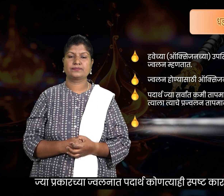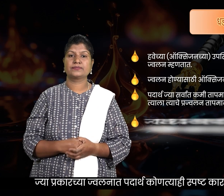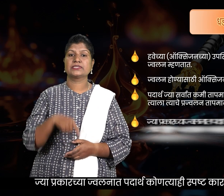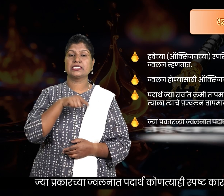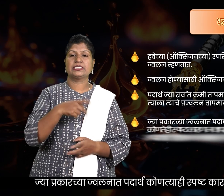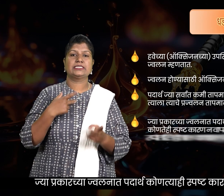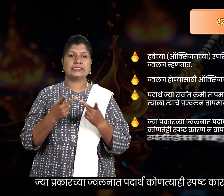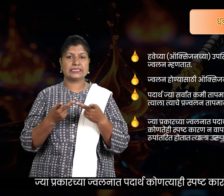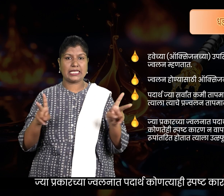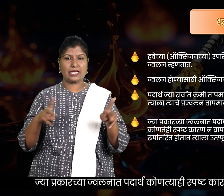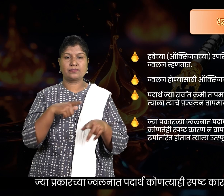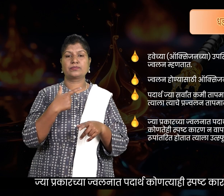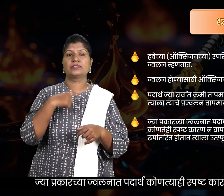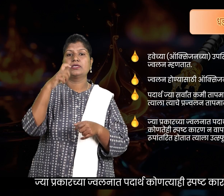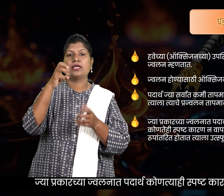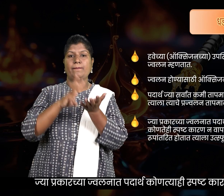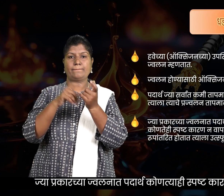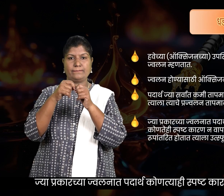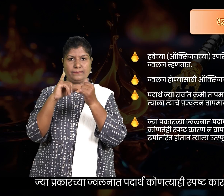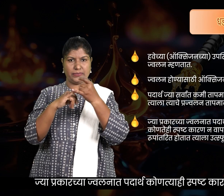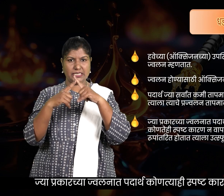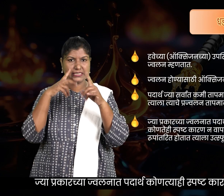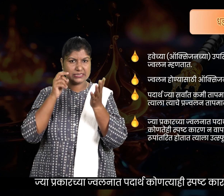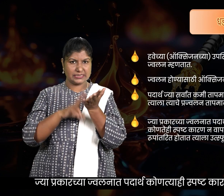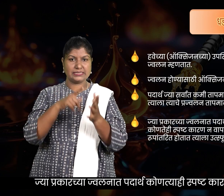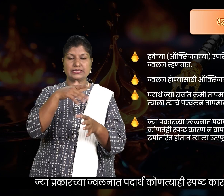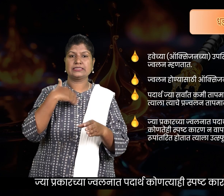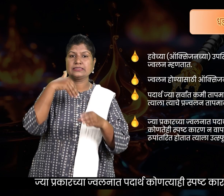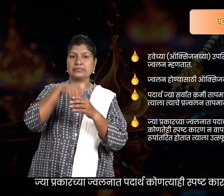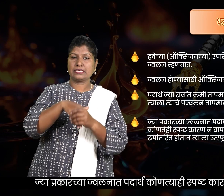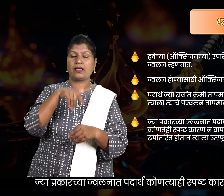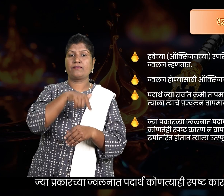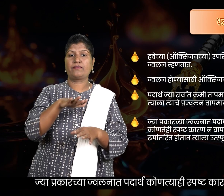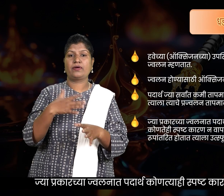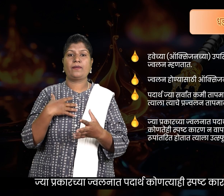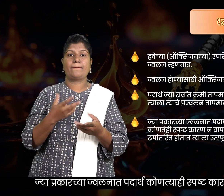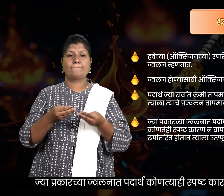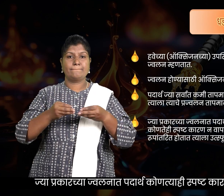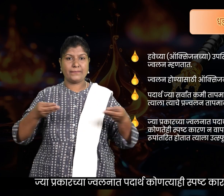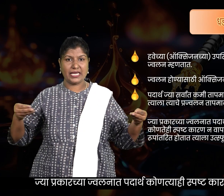ज्या प्रकारच्या ज्वलनात पदार्थ कोणत्याही स्पष्ट कारणाशिवाय अचानक